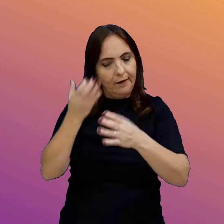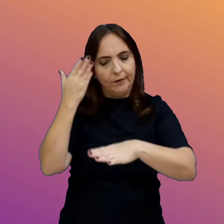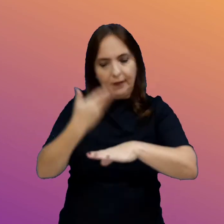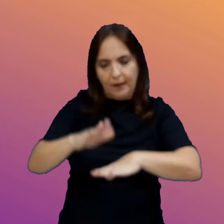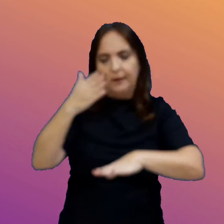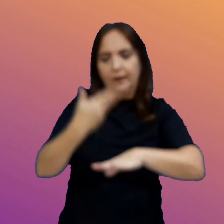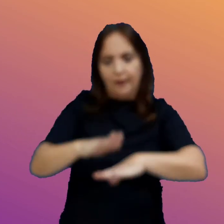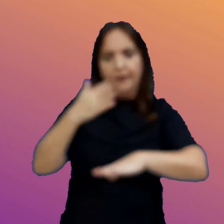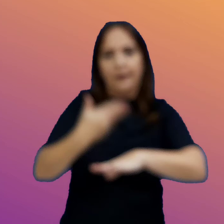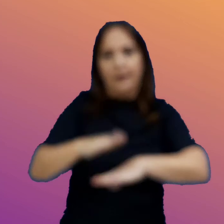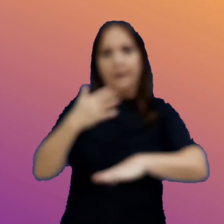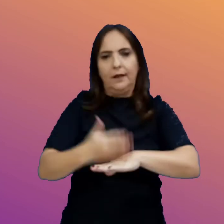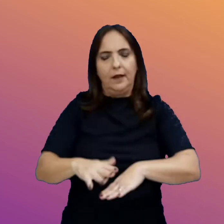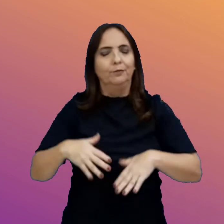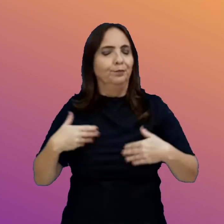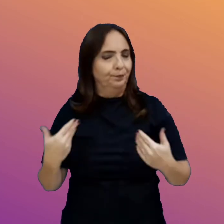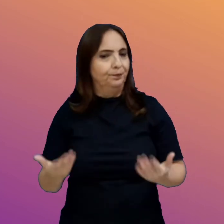ensaiar mais.